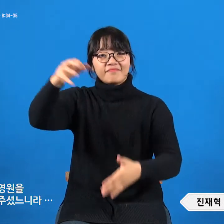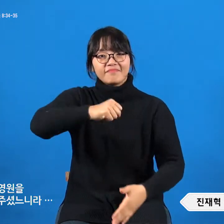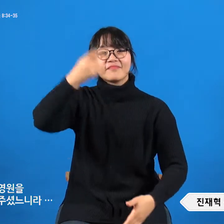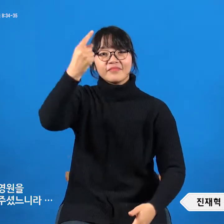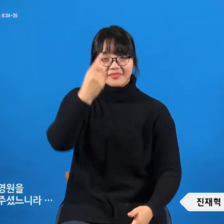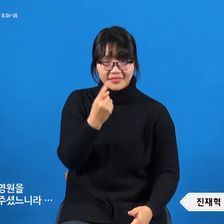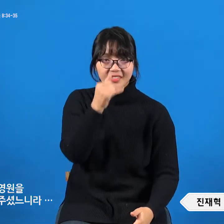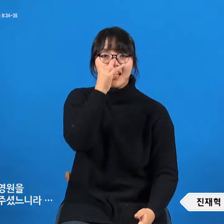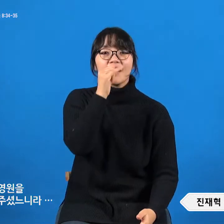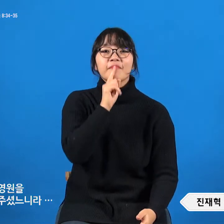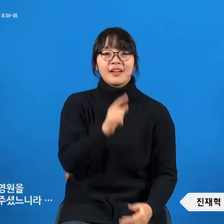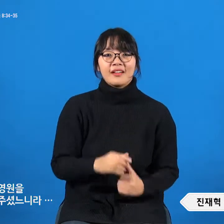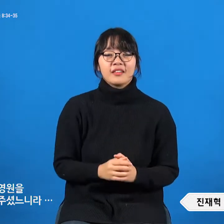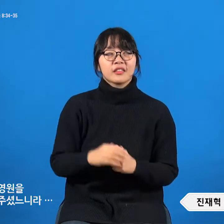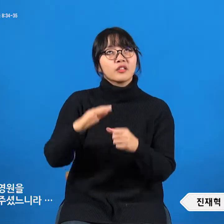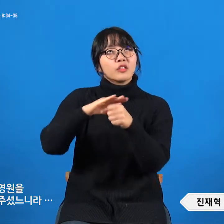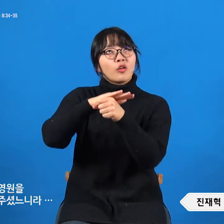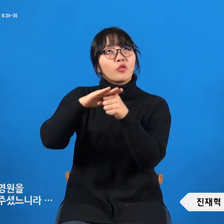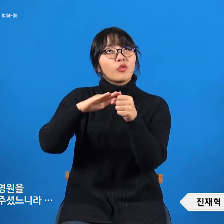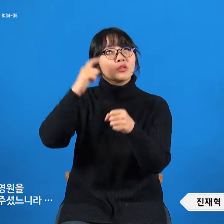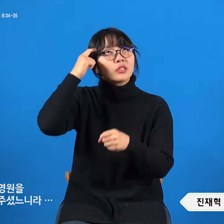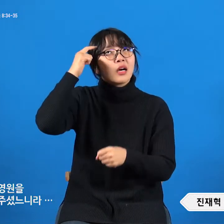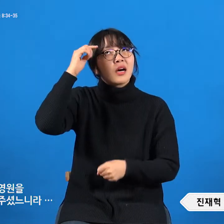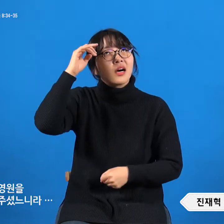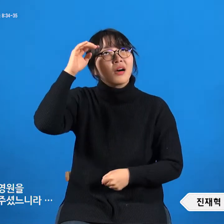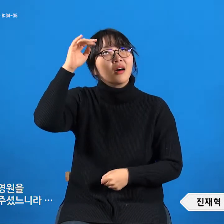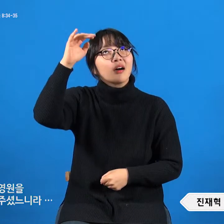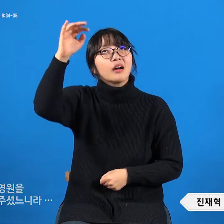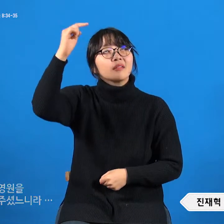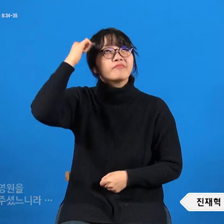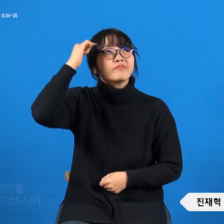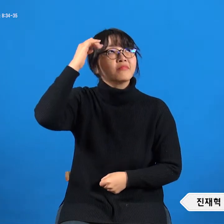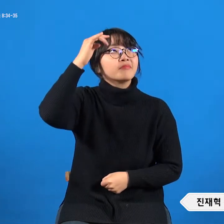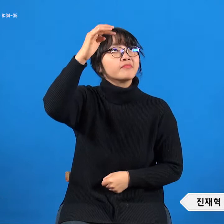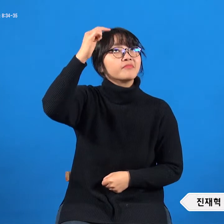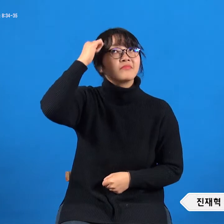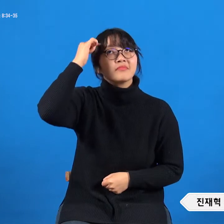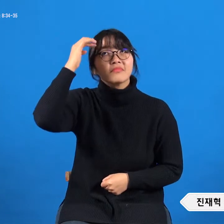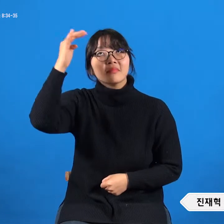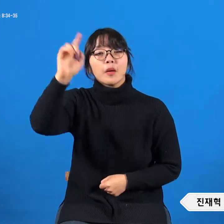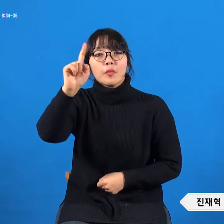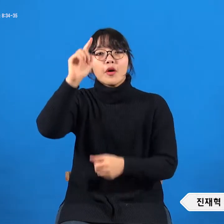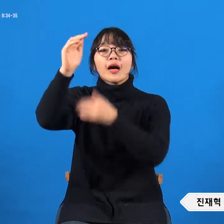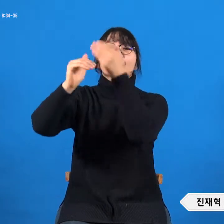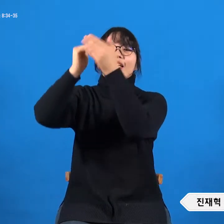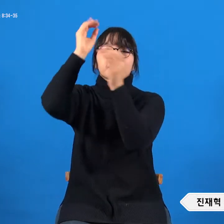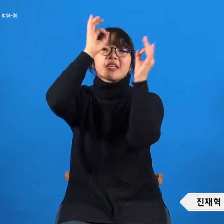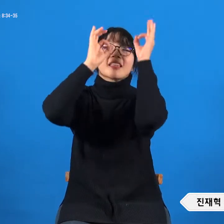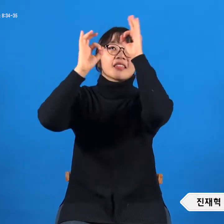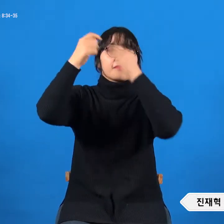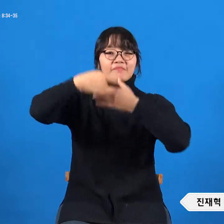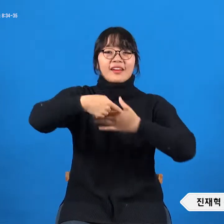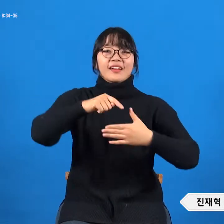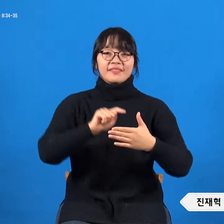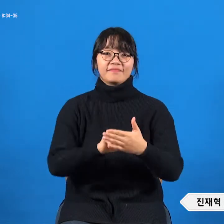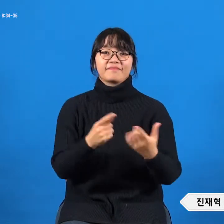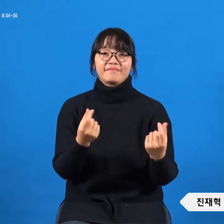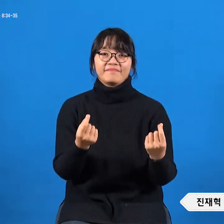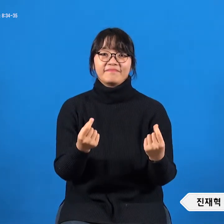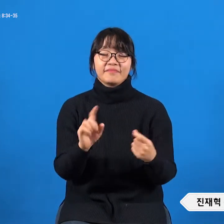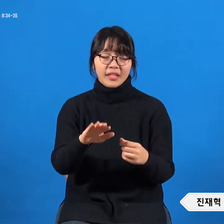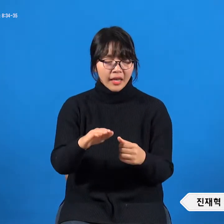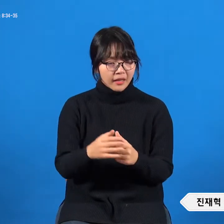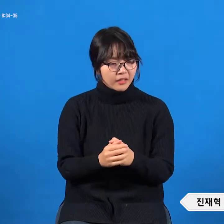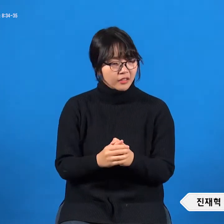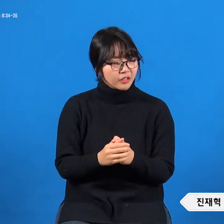있습니다. 이 영혼을 사모하는 마음은 영원하신 하나님을 찾는 마음입니다. 그런데 이